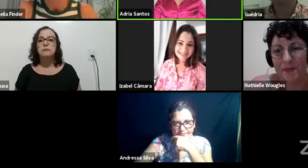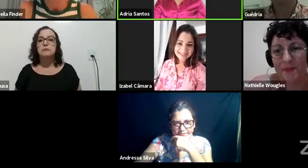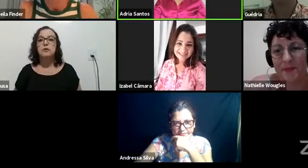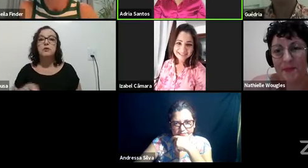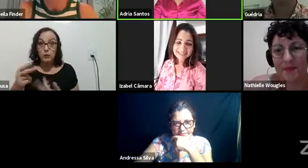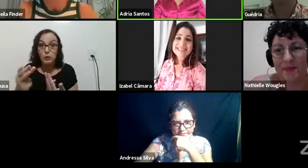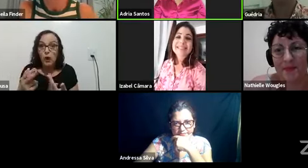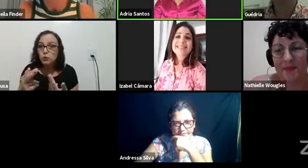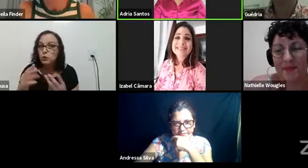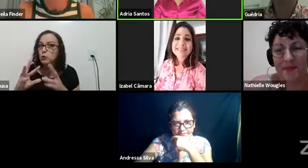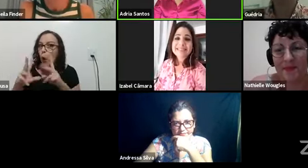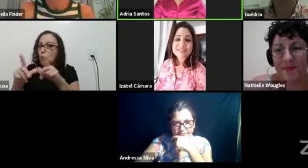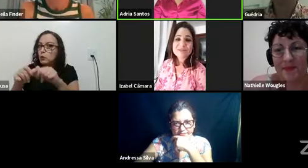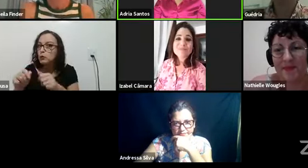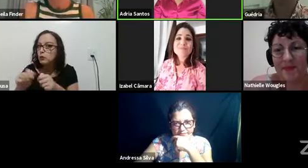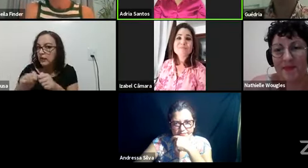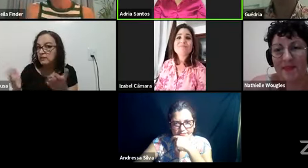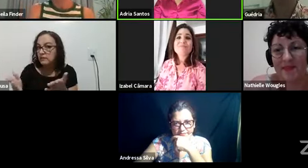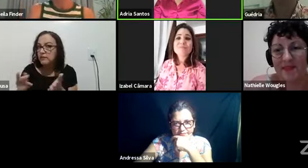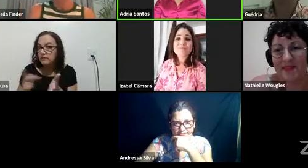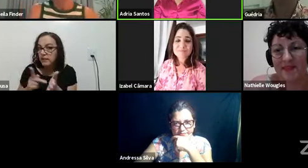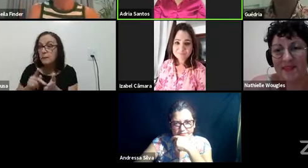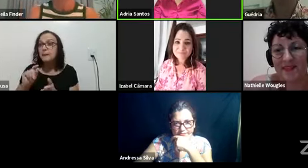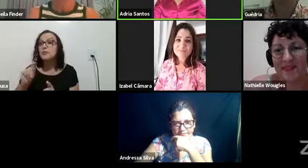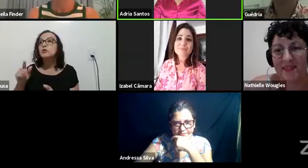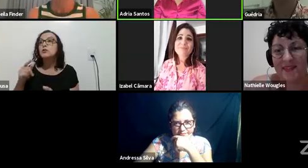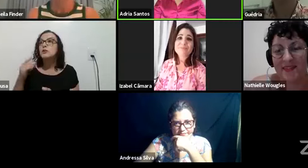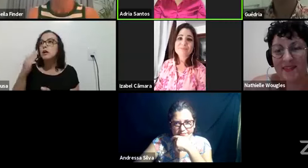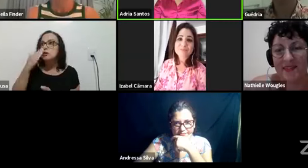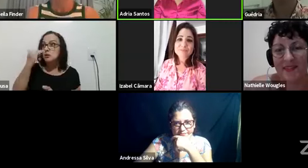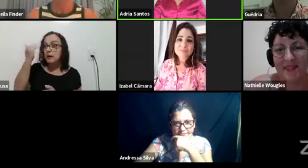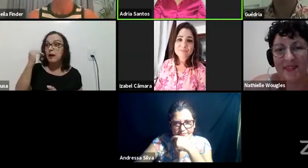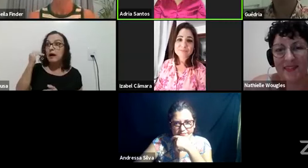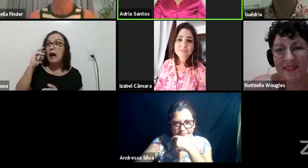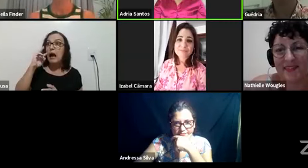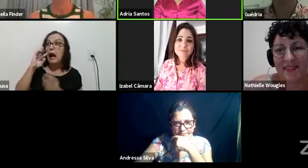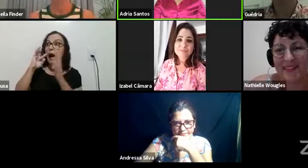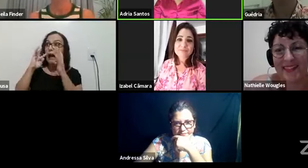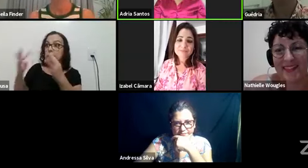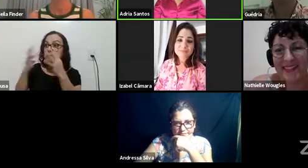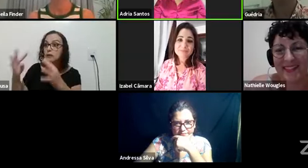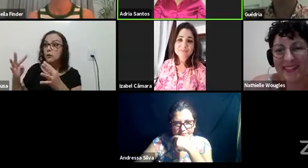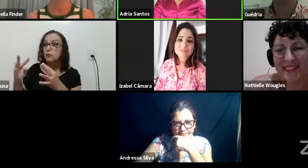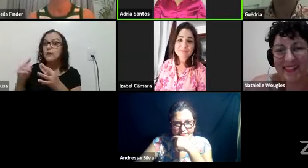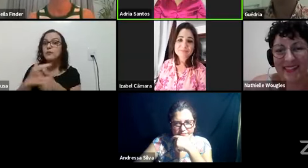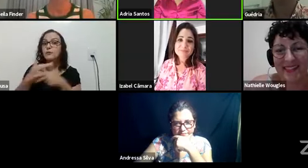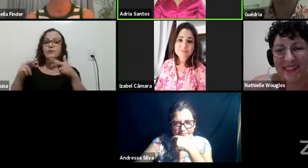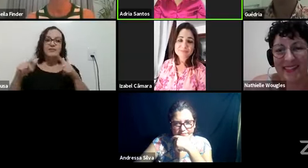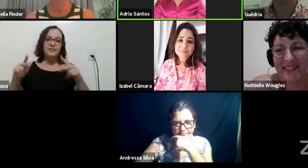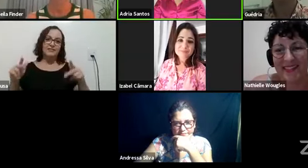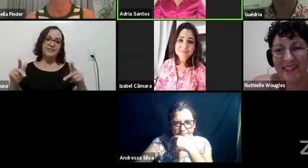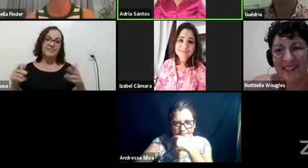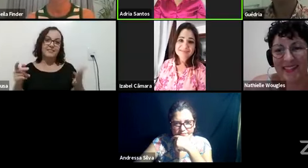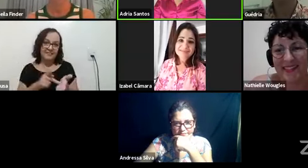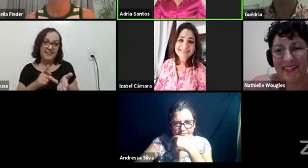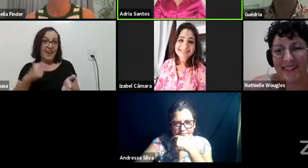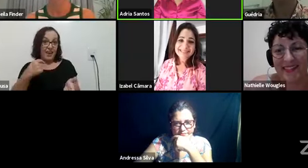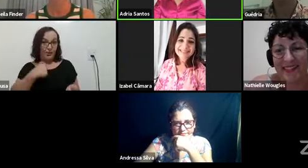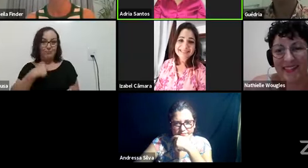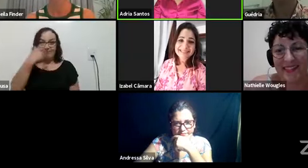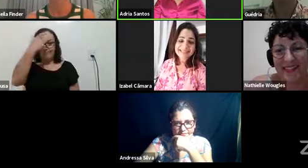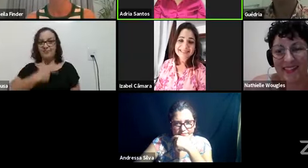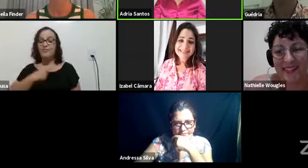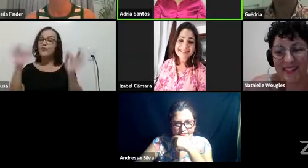mas o diferente é o que chama atenção. E é bem isso mesmo, né? E eu sou muito feliz e